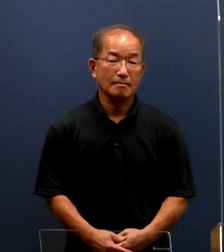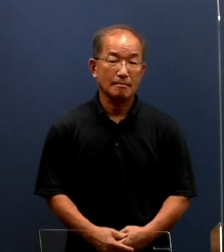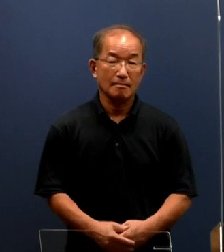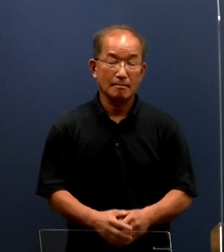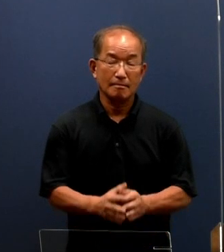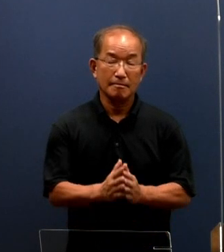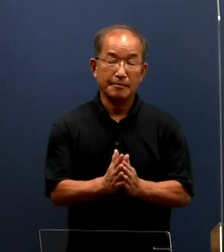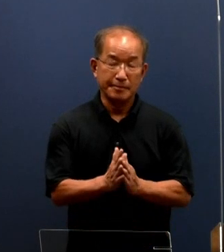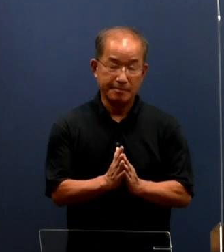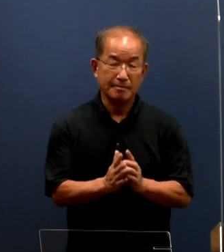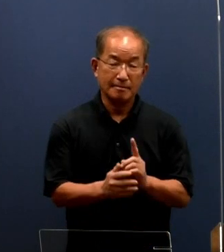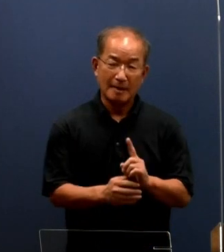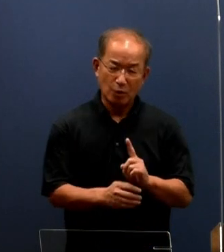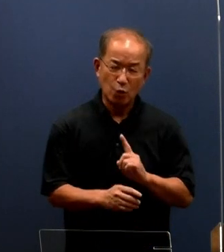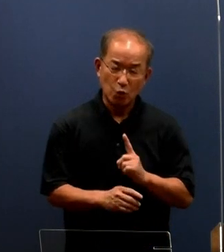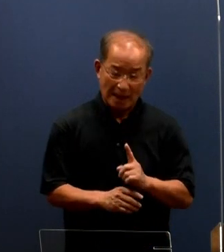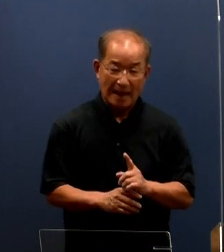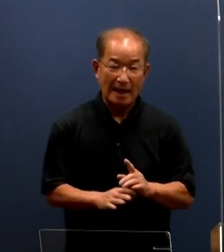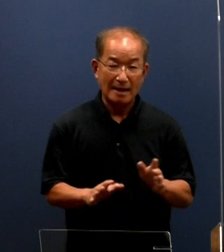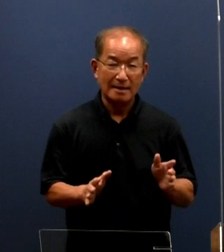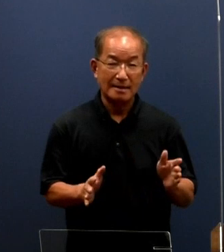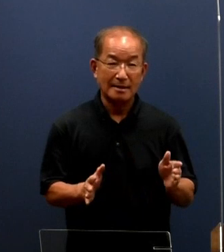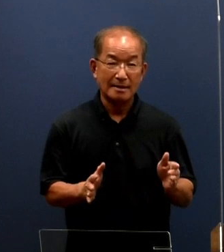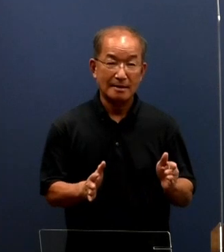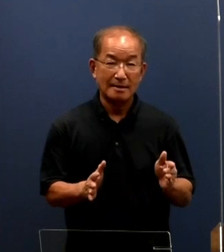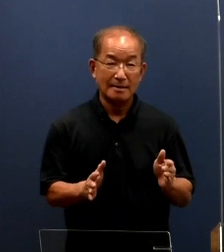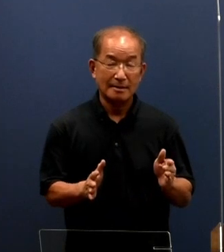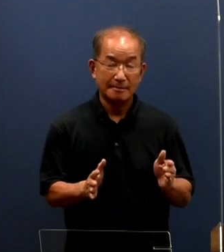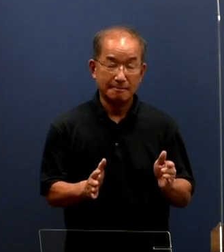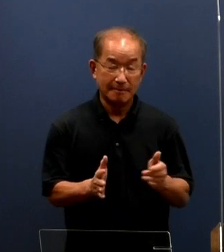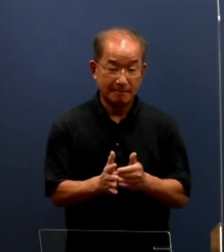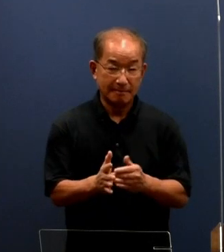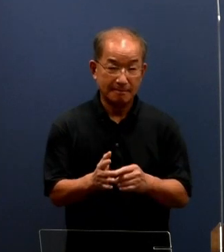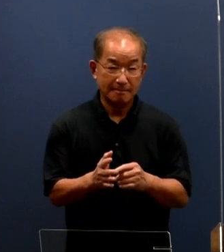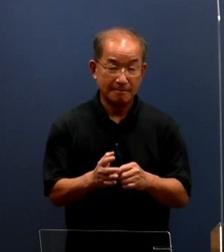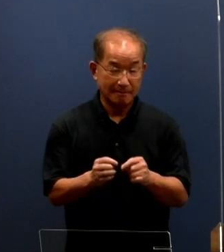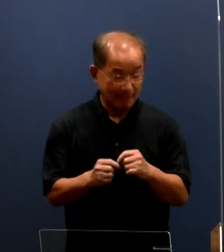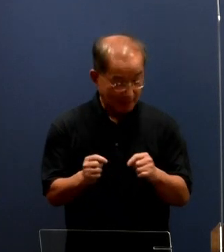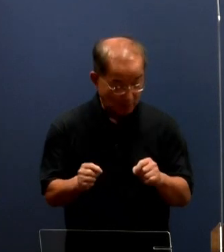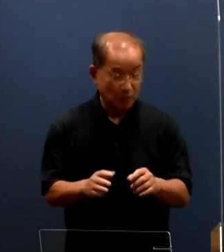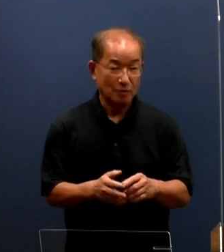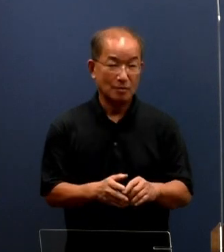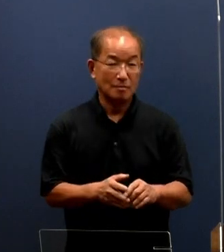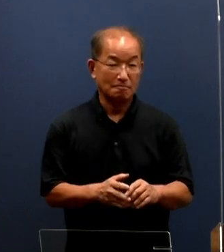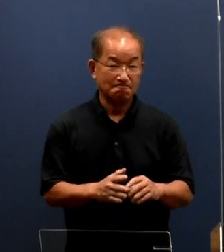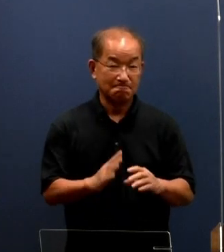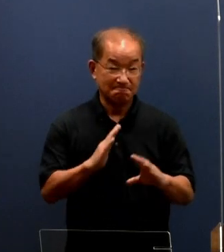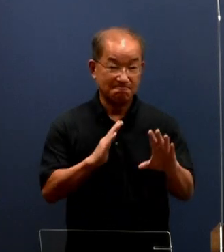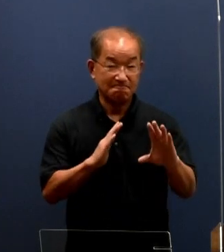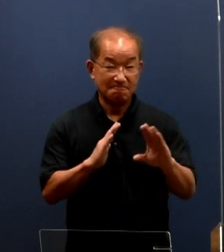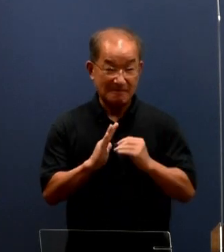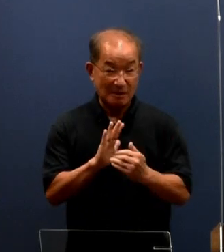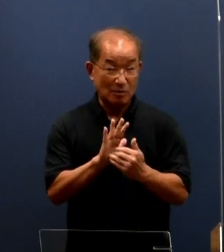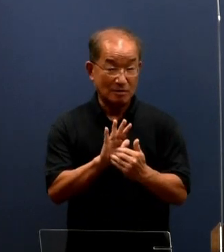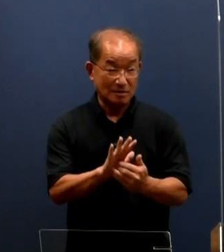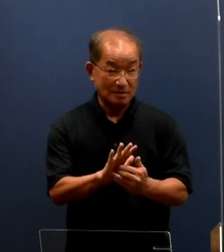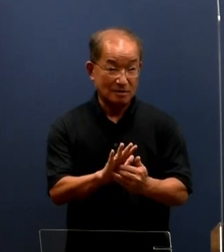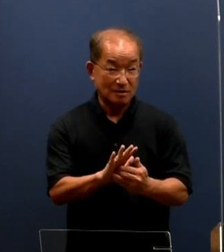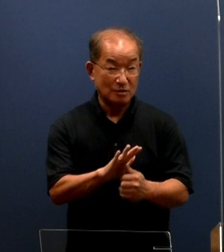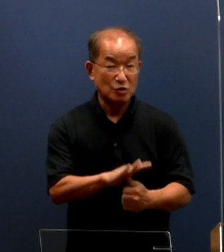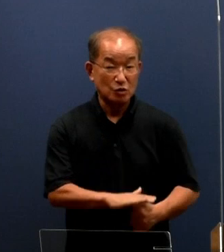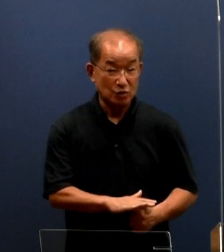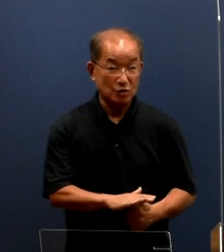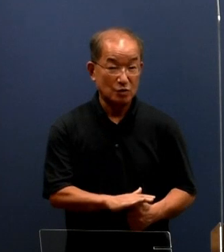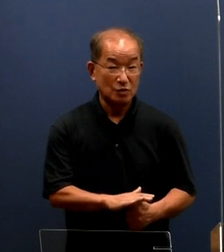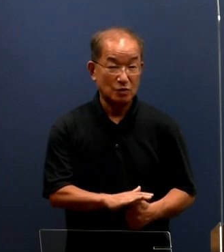結局あの、私はこれまでもそうしましたけど、あの帰省の自粛をお願いしようと思ったら、もう今